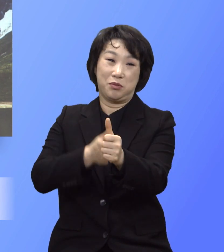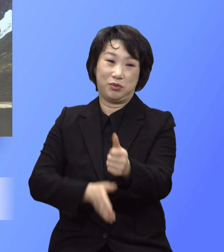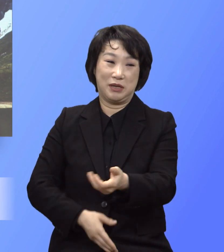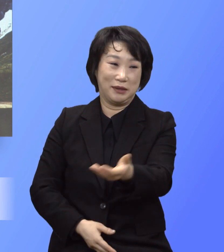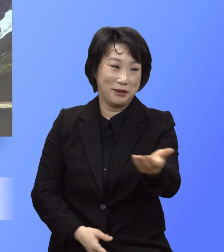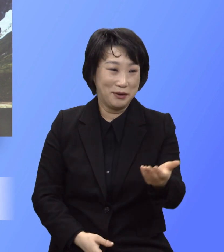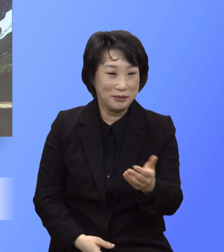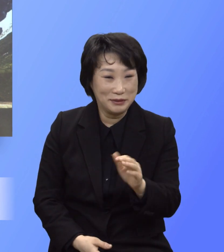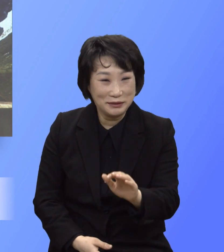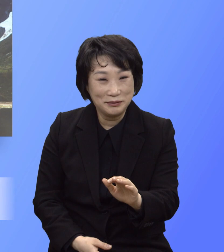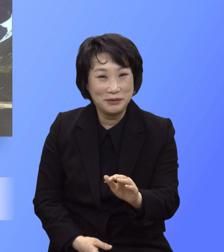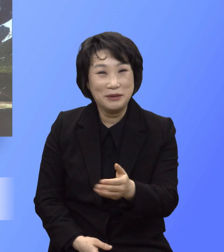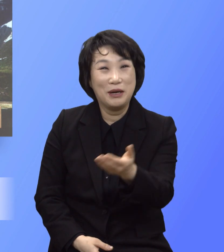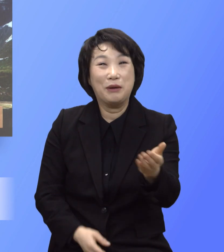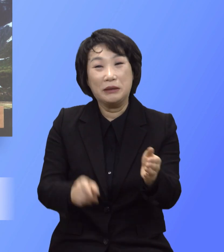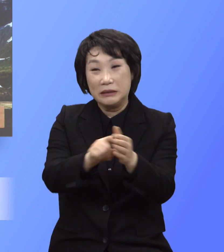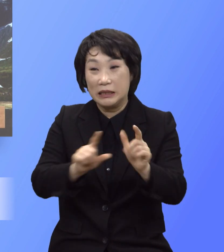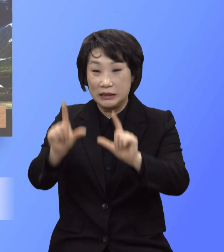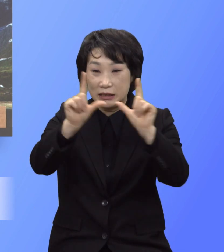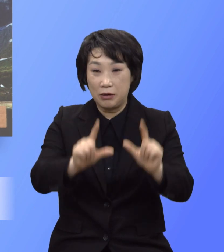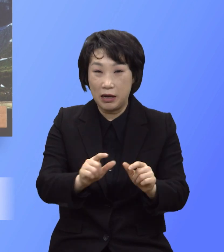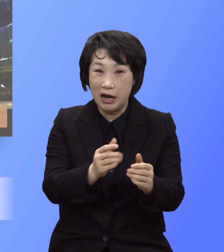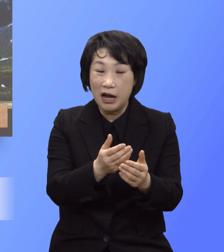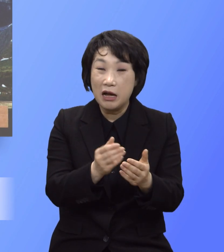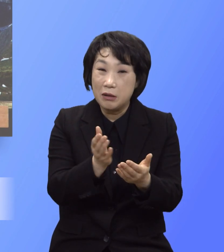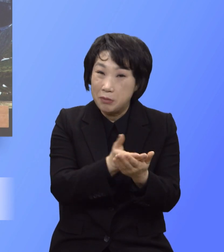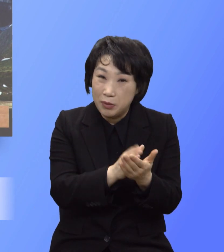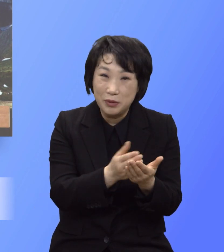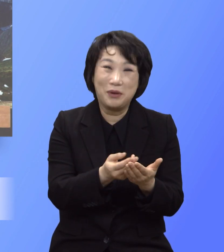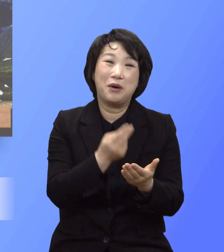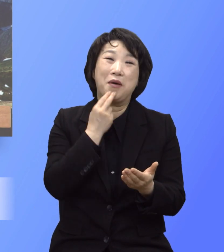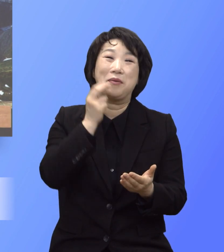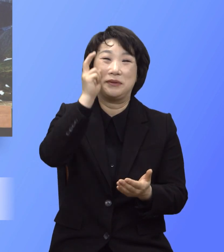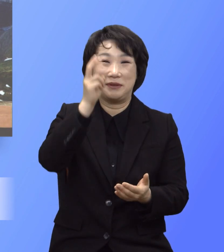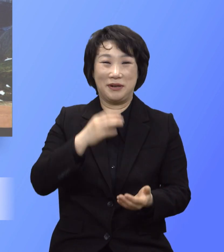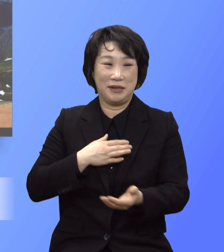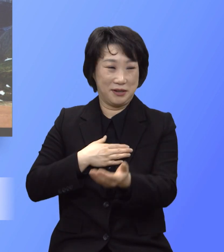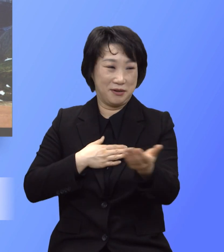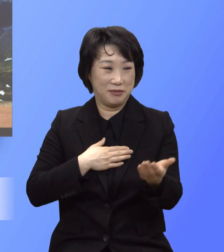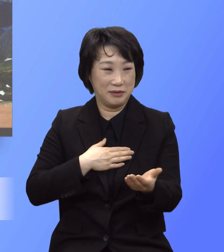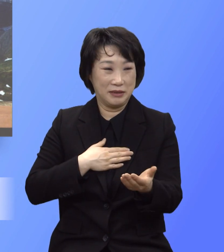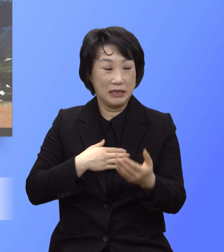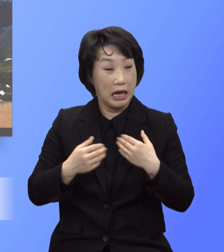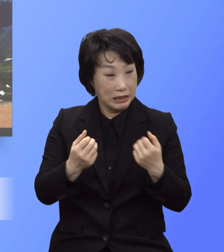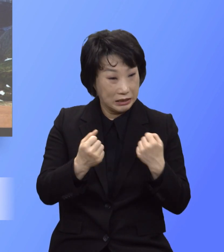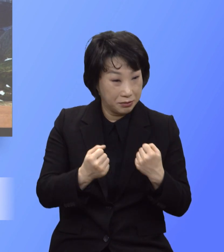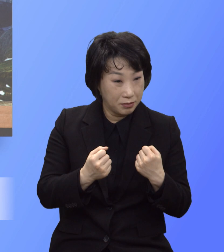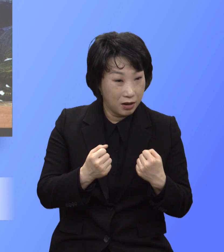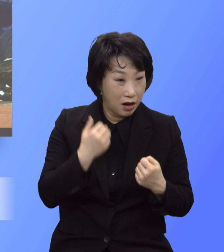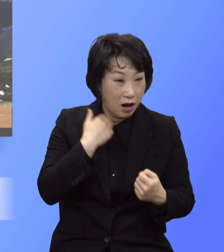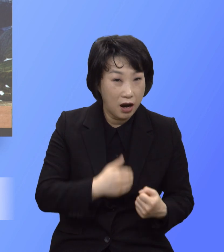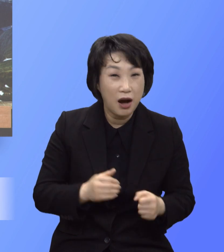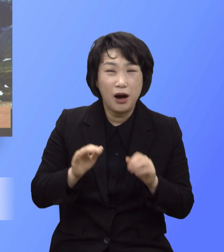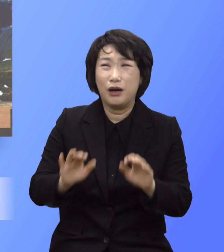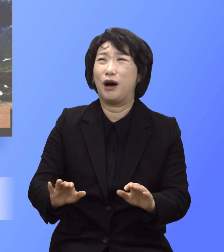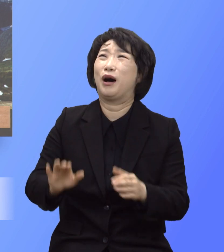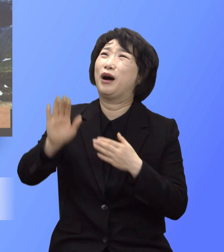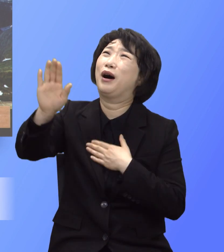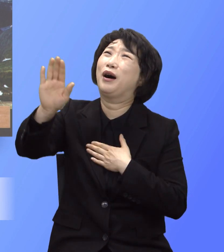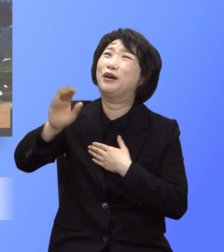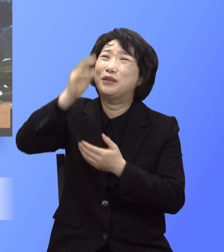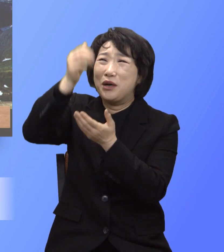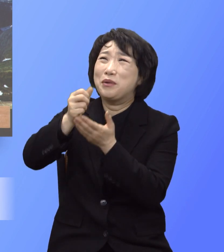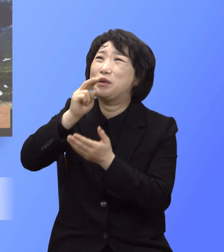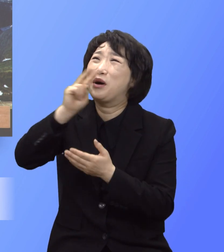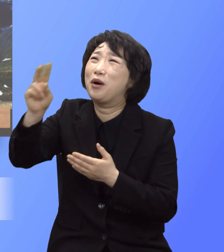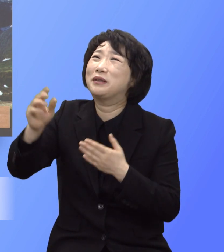당신은 신앙생활에 흔들리지 않을 것이며 내 힘으로는 할 수 없사오니